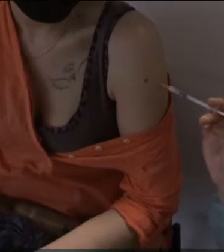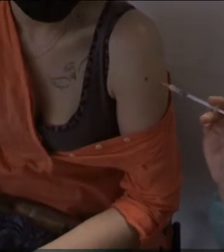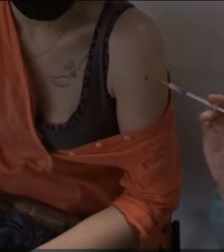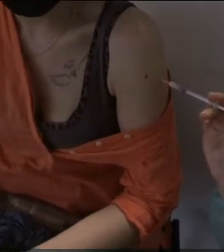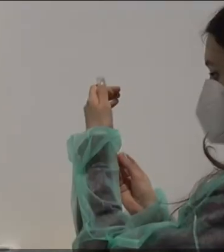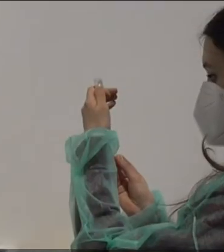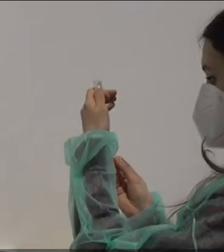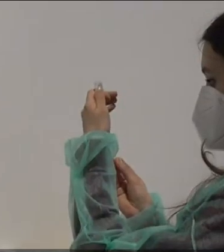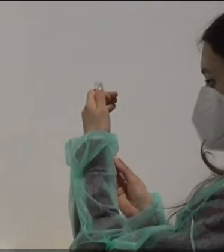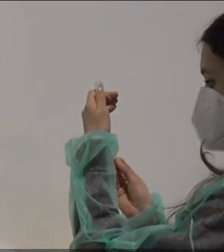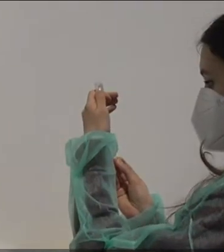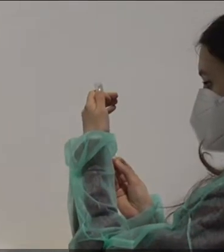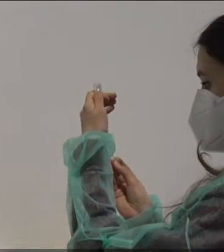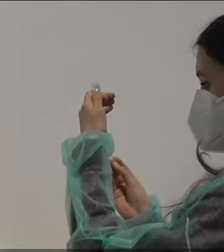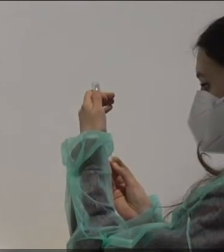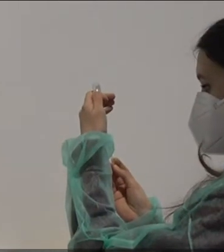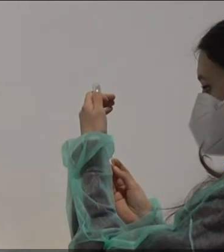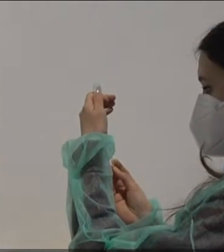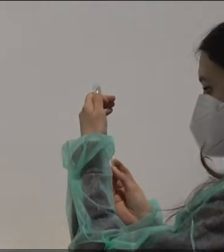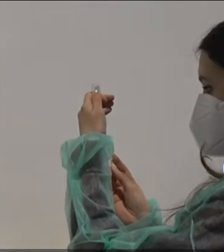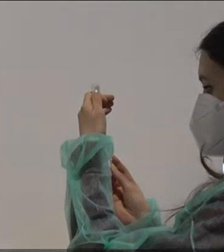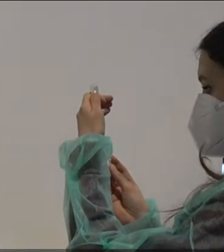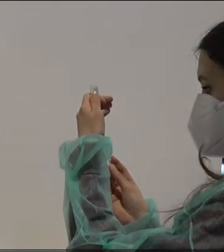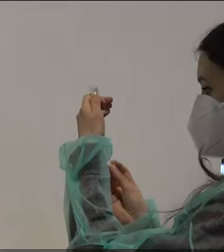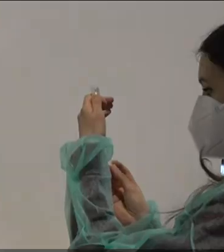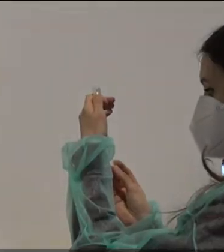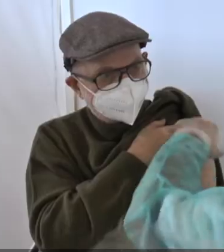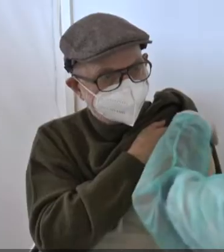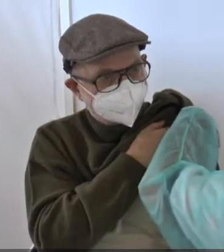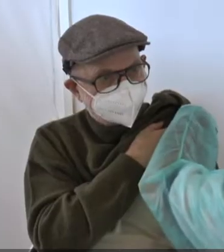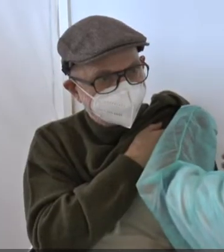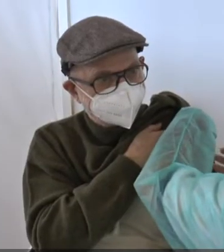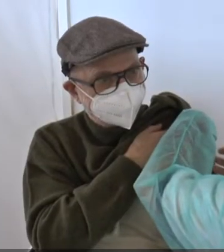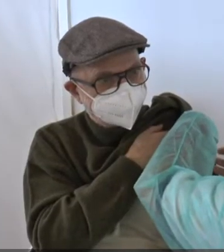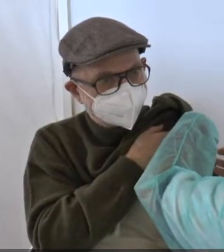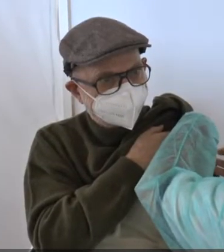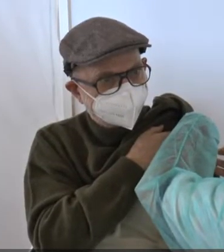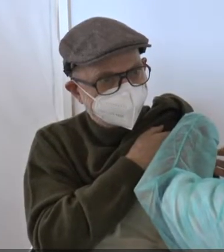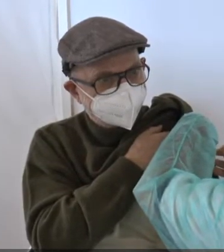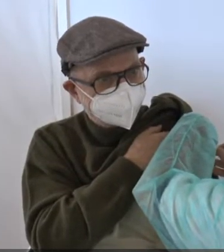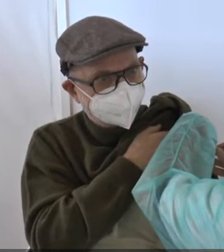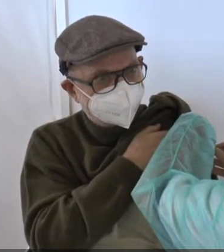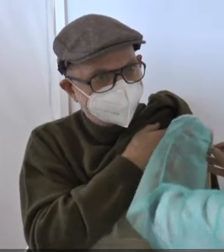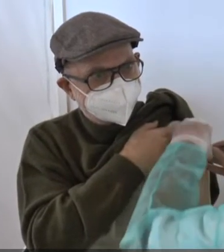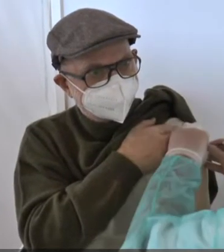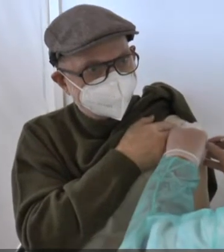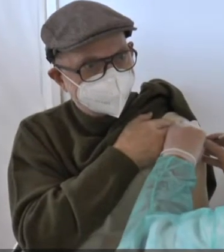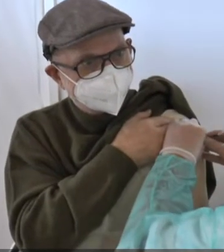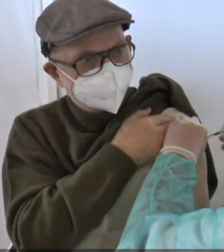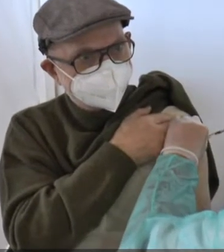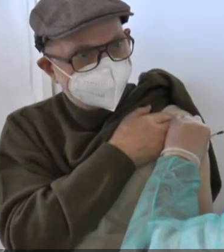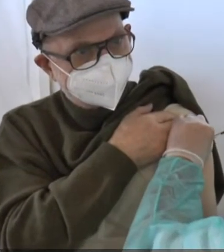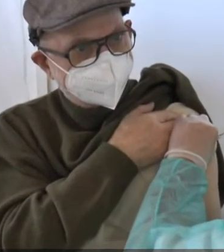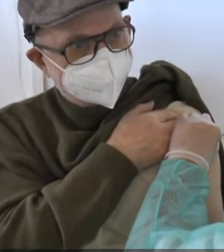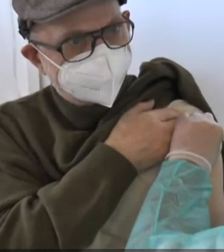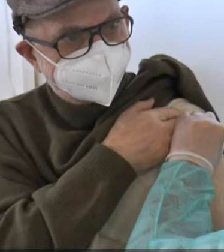Berica del 72%, vede ancora uno zoccolo duro nel 30%, difficile da aggredire per vari motivi. L'invito è di prenotarsi, le